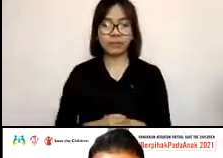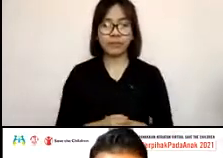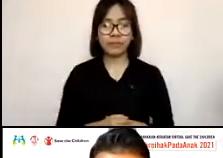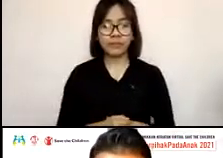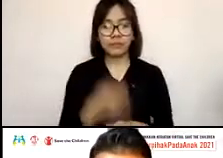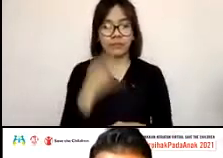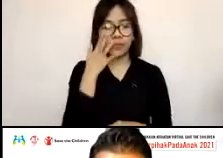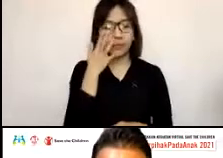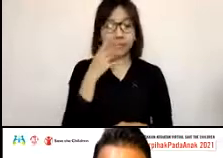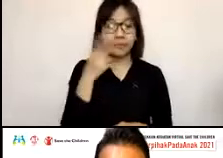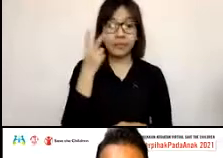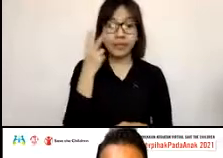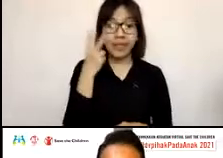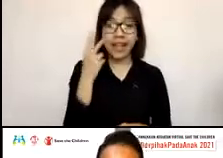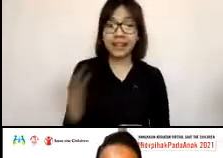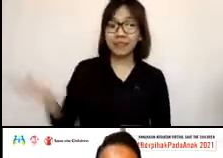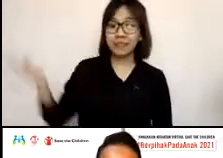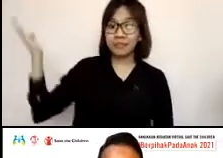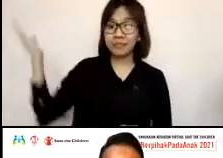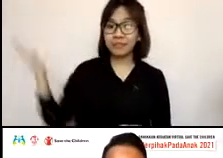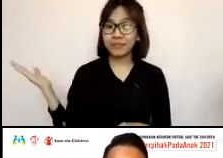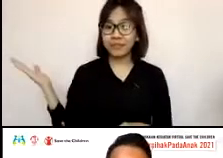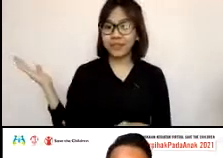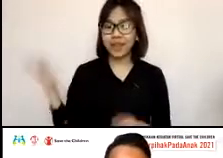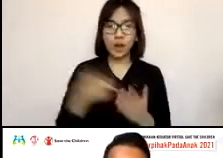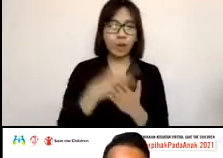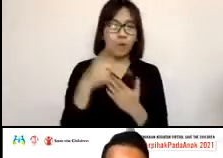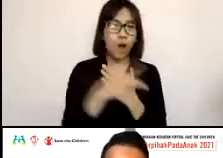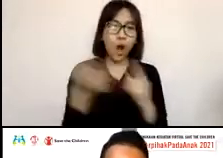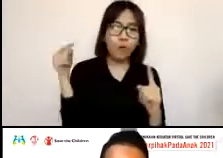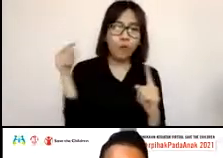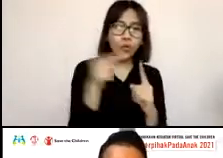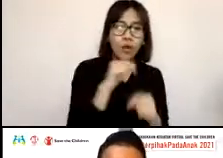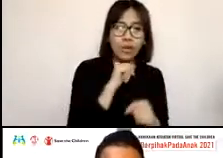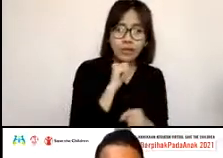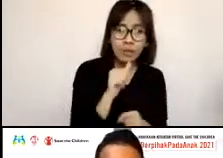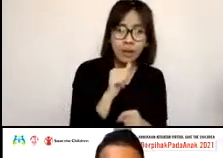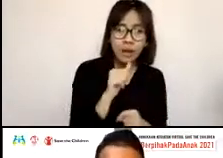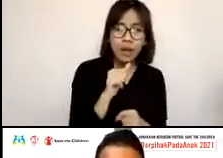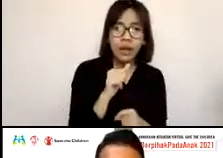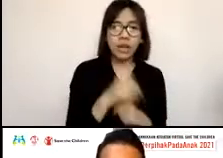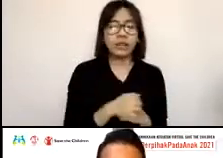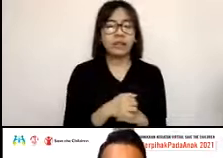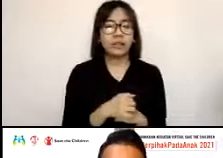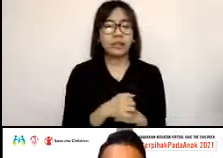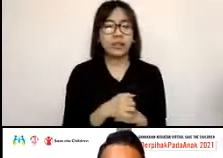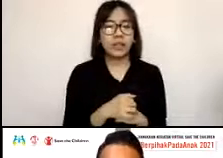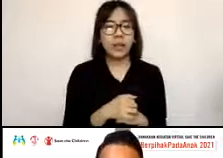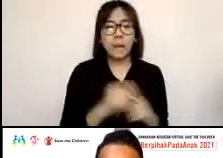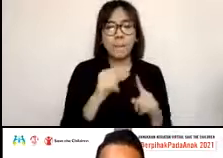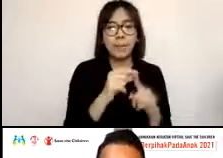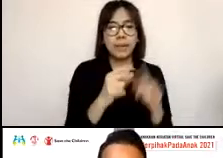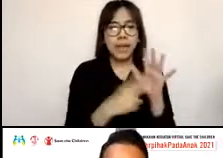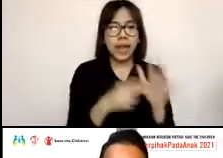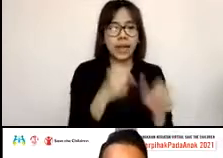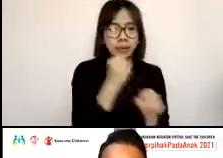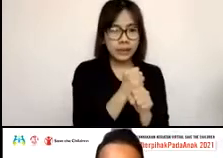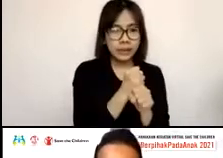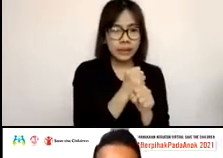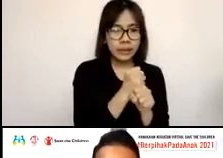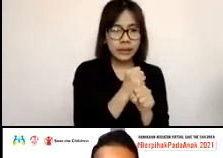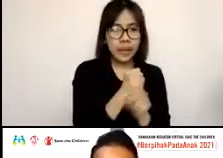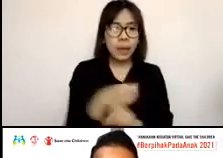Nah, di sini sudah ada tujuan programnya. Ini merupakan kerjasama antara Procter & Gamble atau P&G dan juga